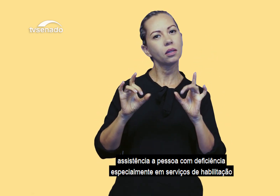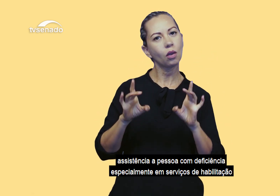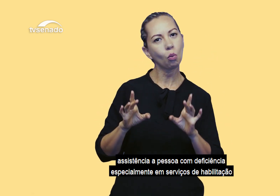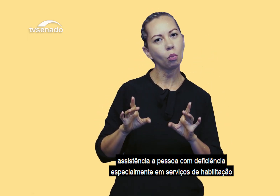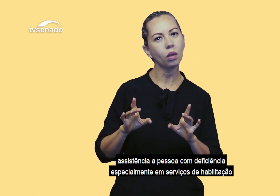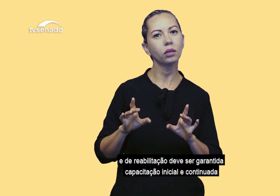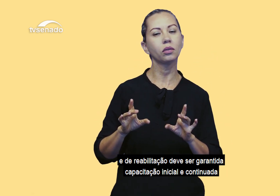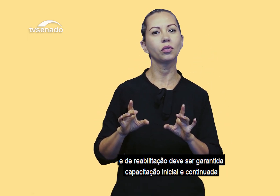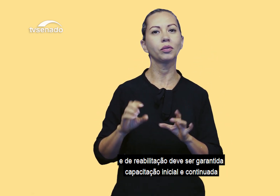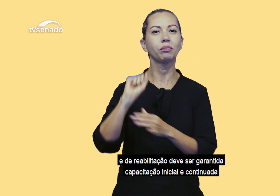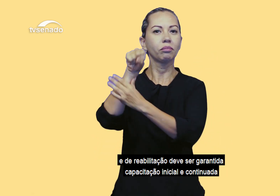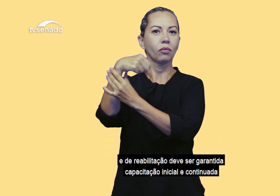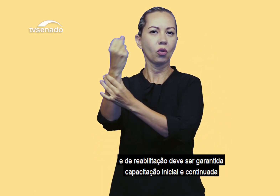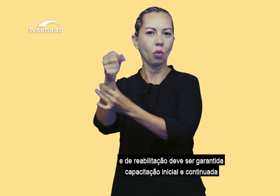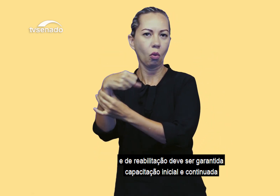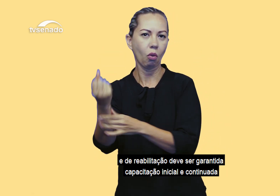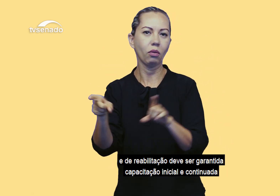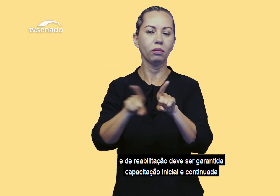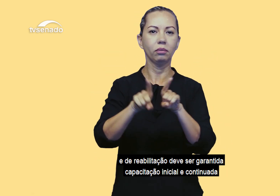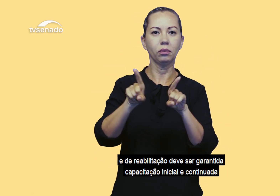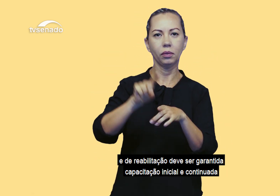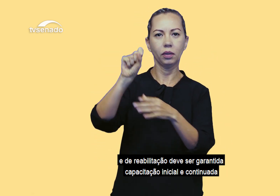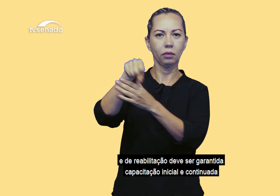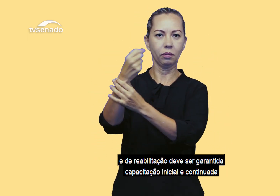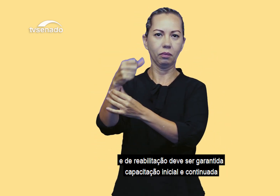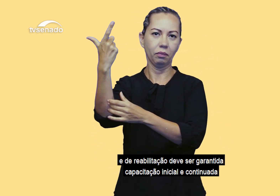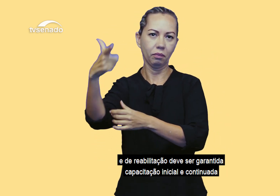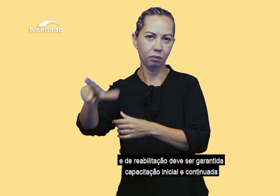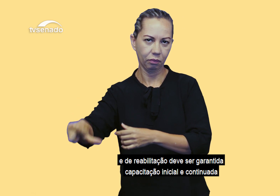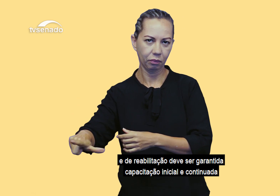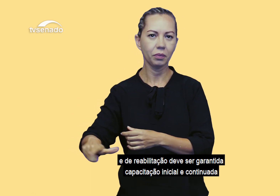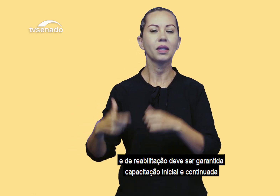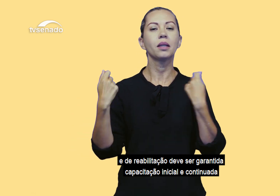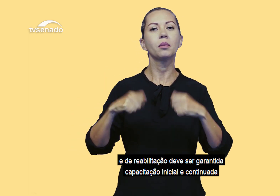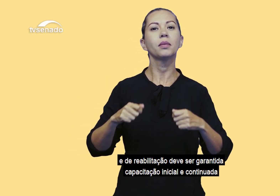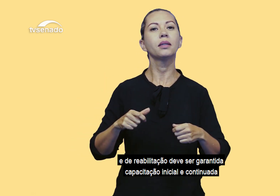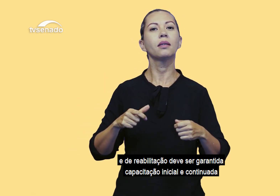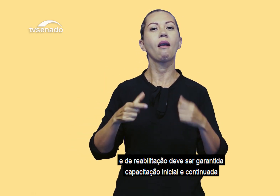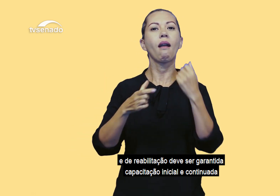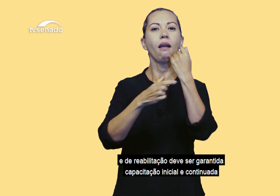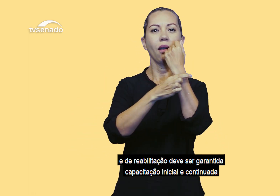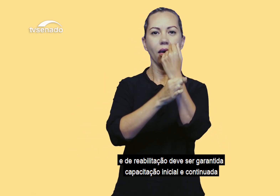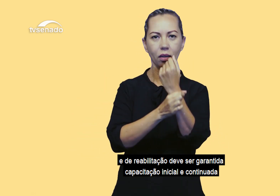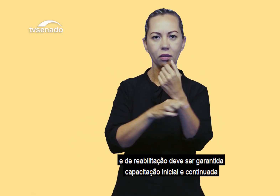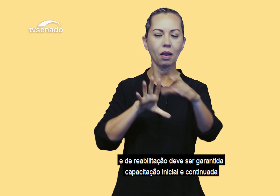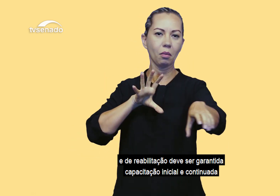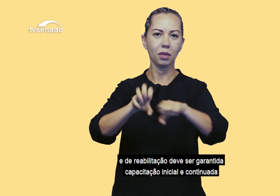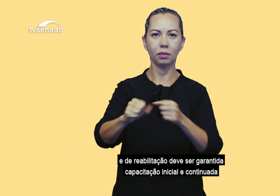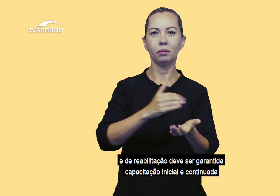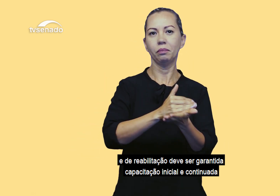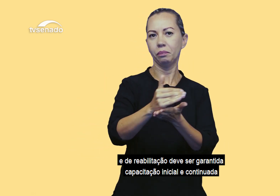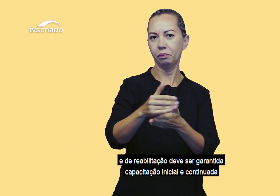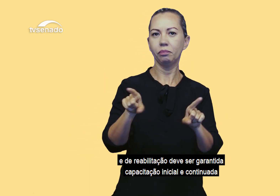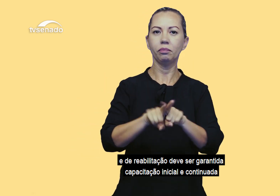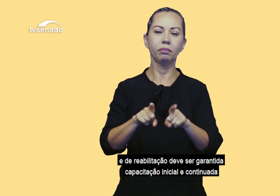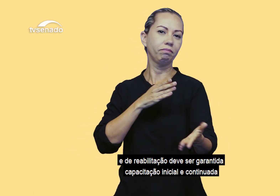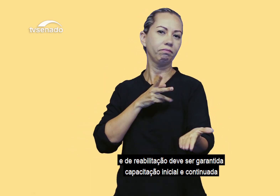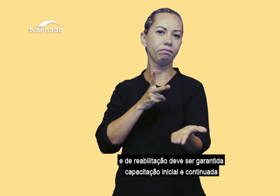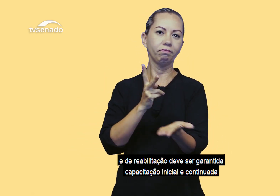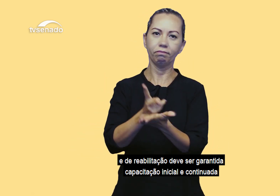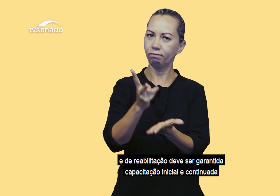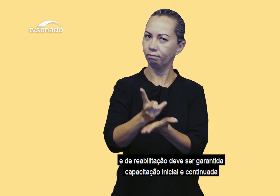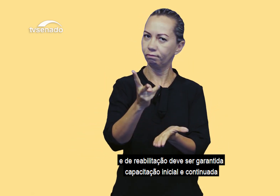serviços de habilitação e de reabilitação, deve ser garantida capacitação inicial e continuada.